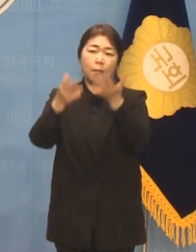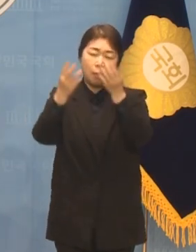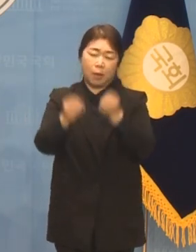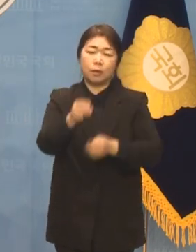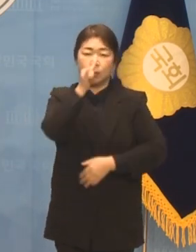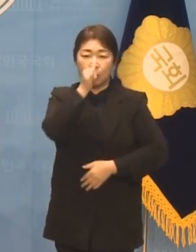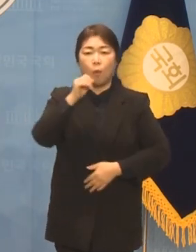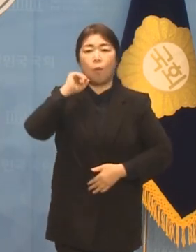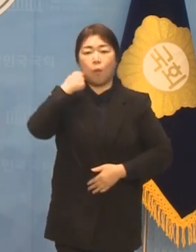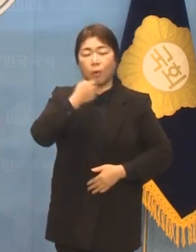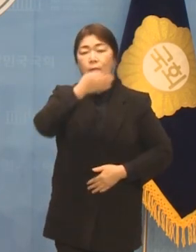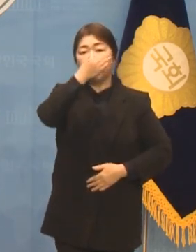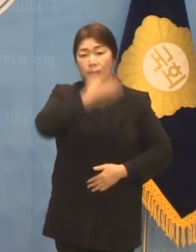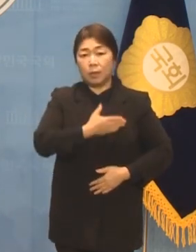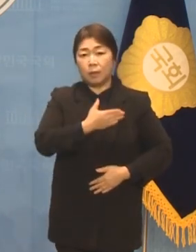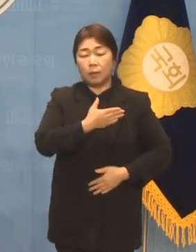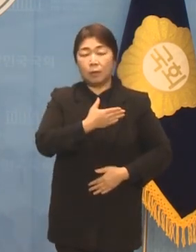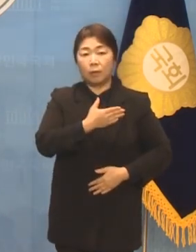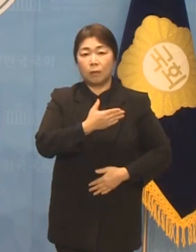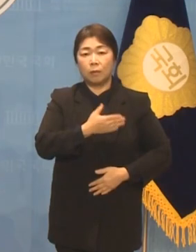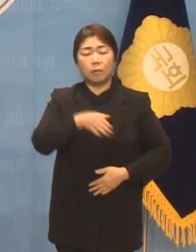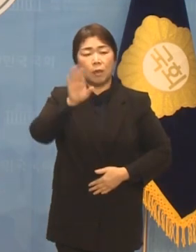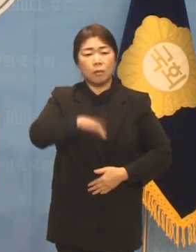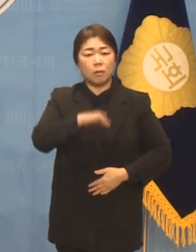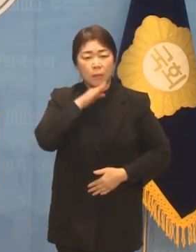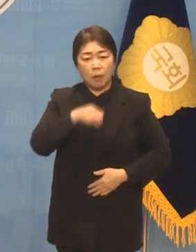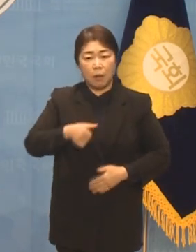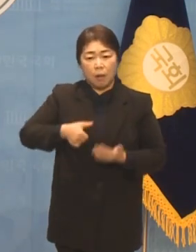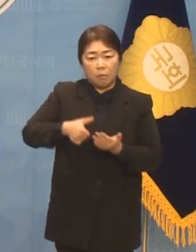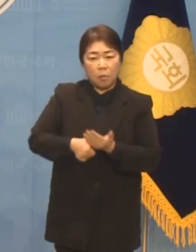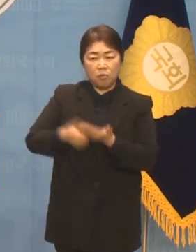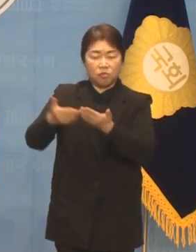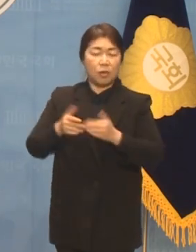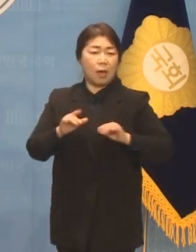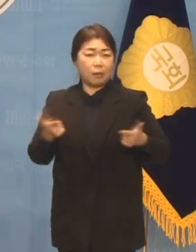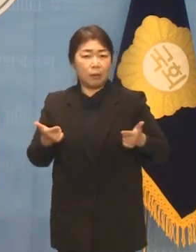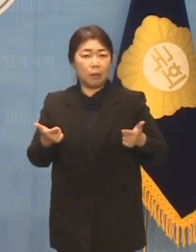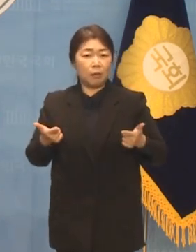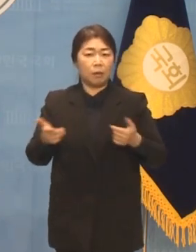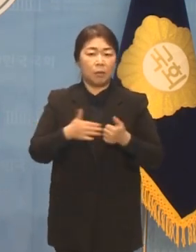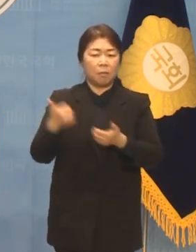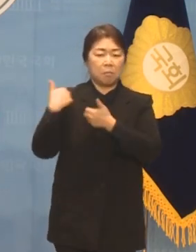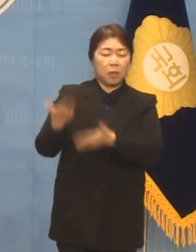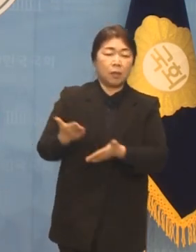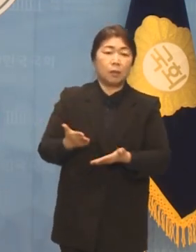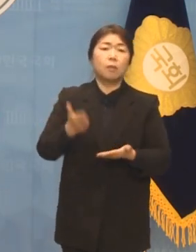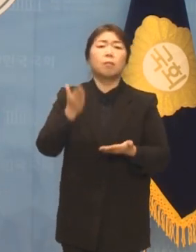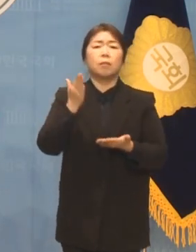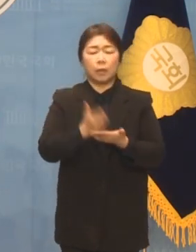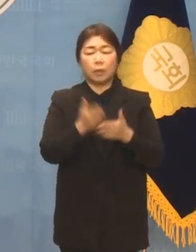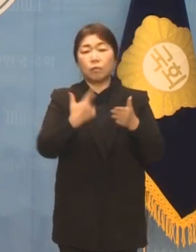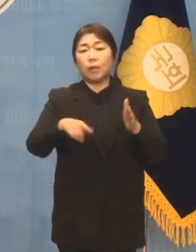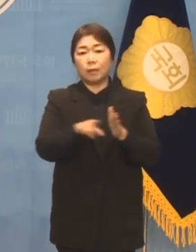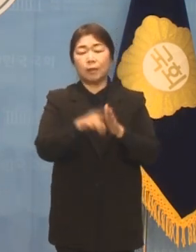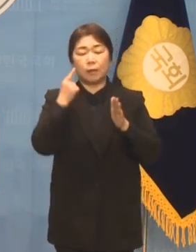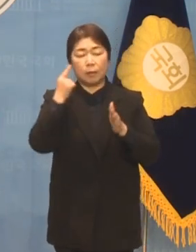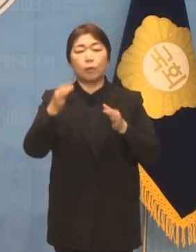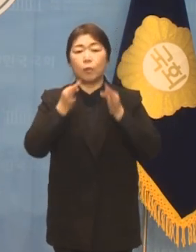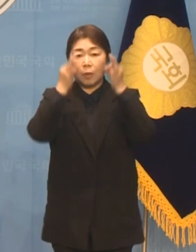어렵고 힘만 들 뿐 표가 되지 않는다는 이유로 방치되지 않게 할